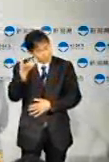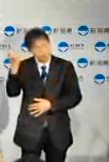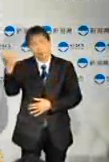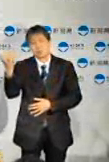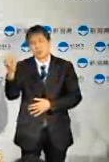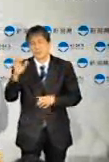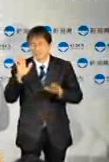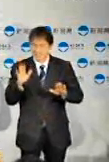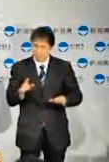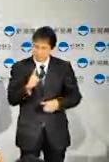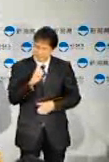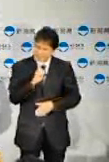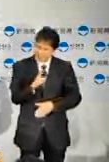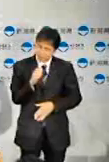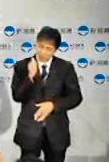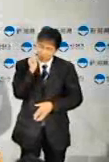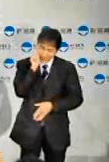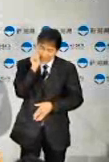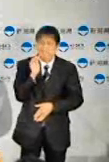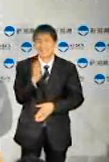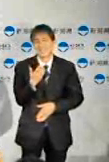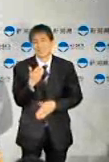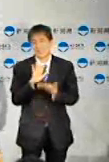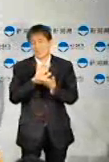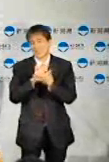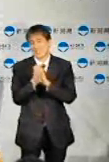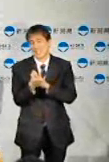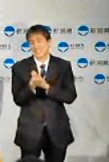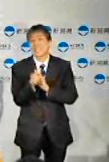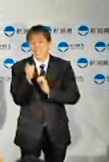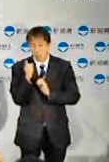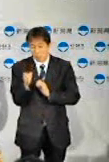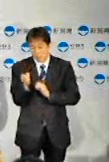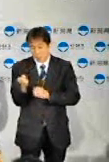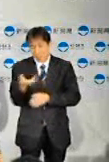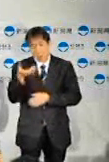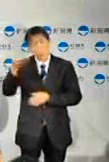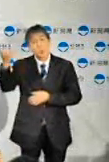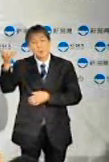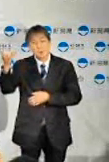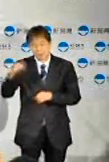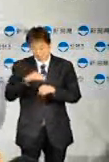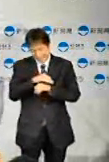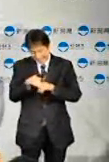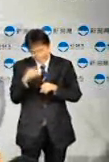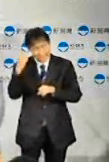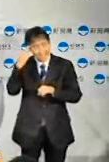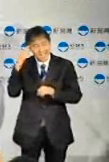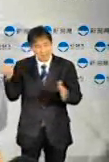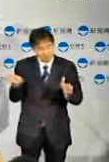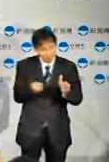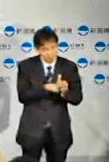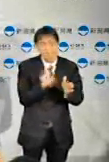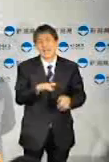まあ今何とも言えませんけども、あの県はずっとこの構想は大事にしてきた構想であり、